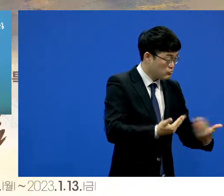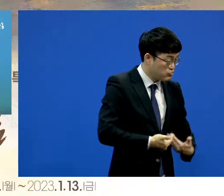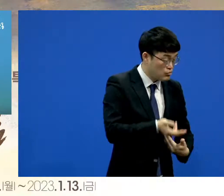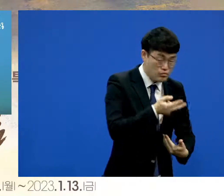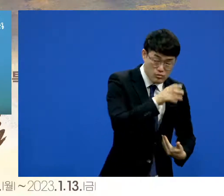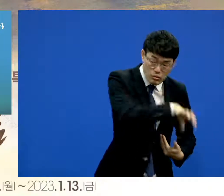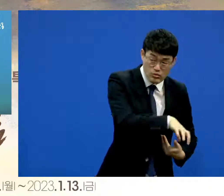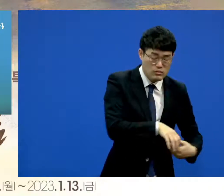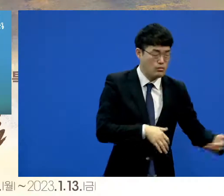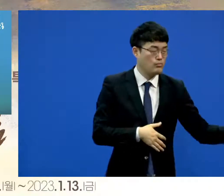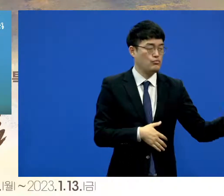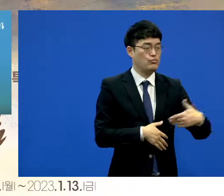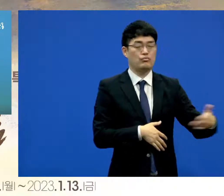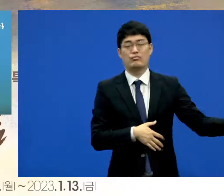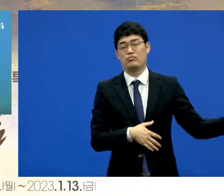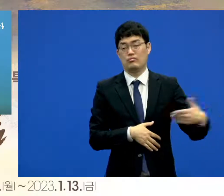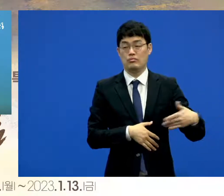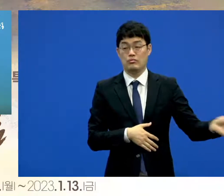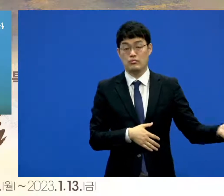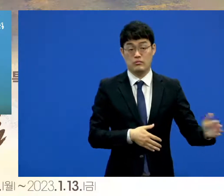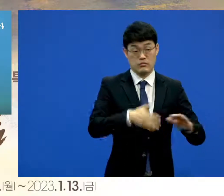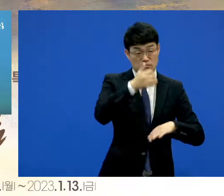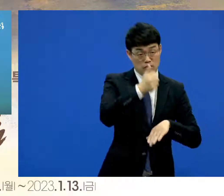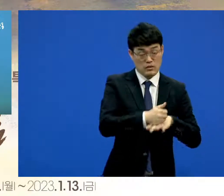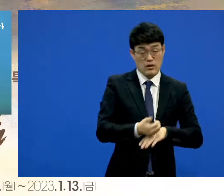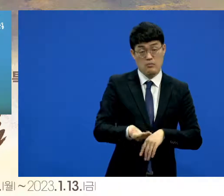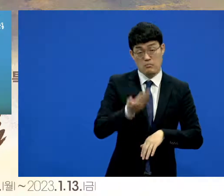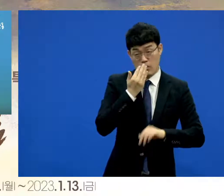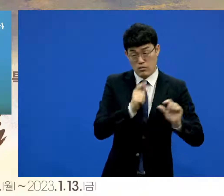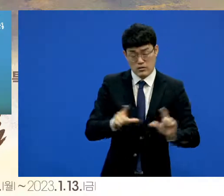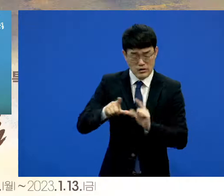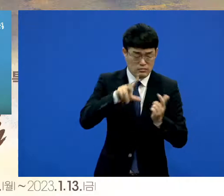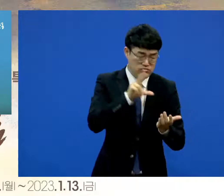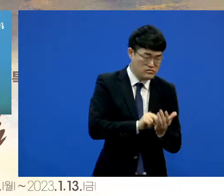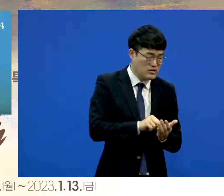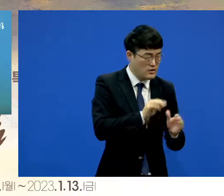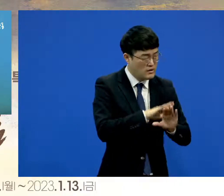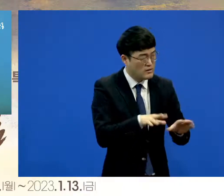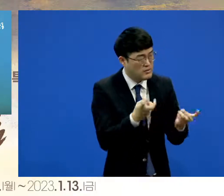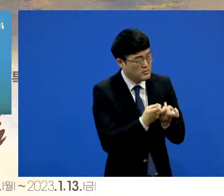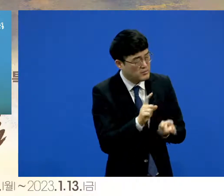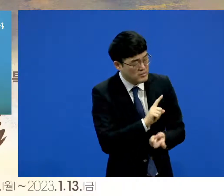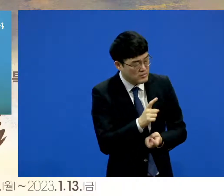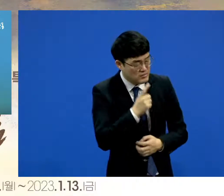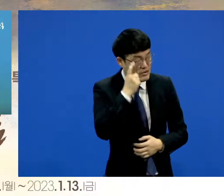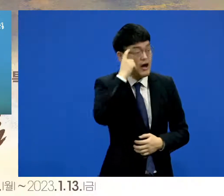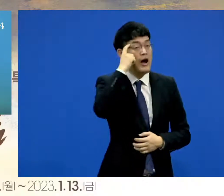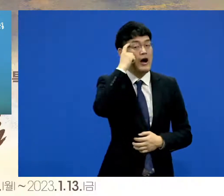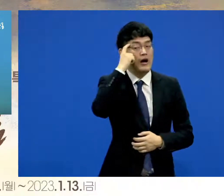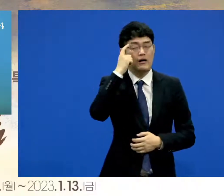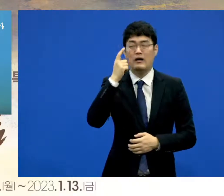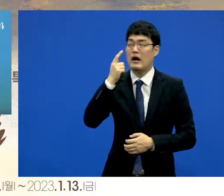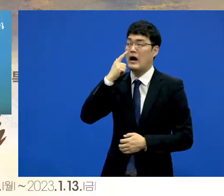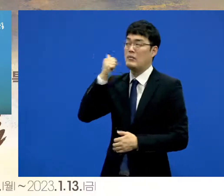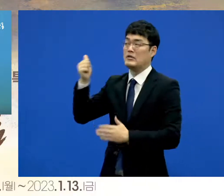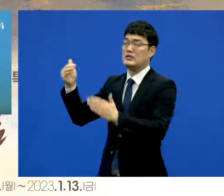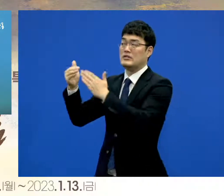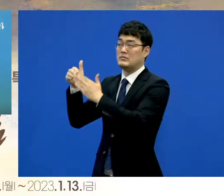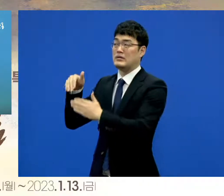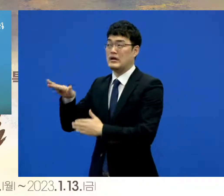먹고 사는 문제를 해결하는 길은 아버지의 집에 들어가 품꾼으로 사는 것, 그것이 그의 마지막